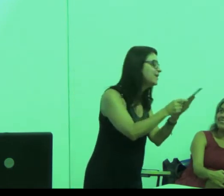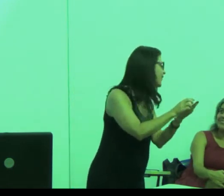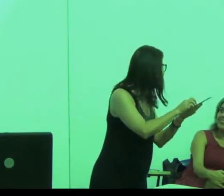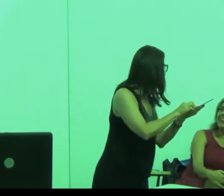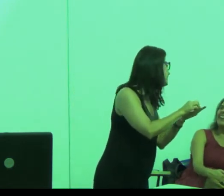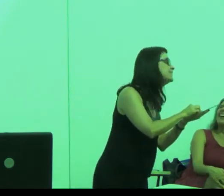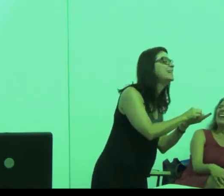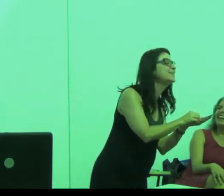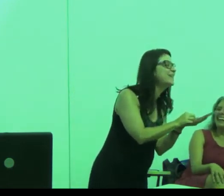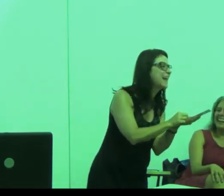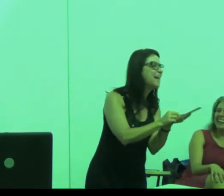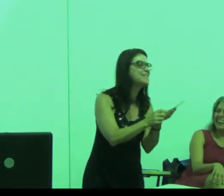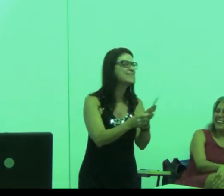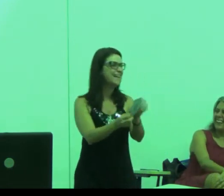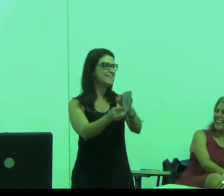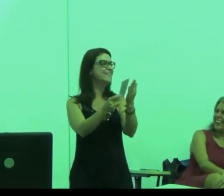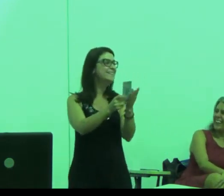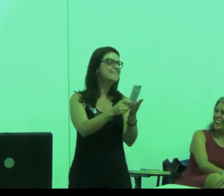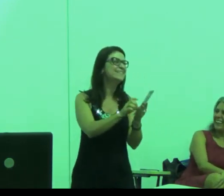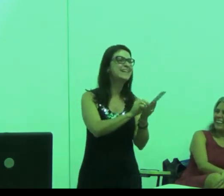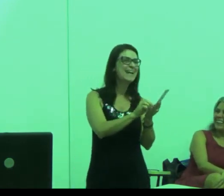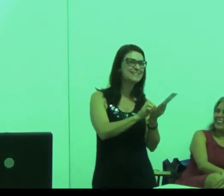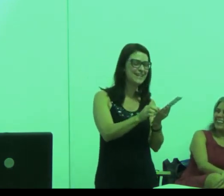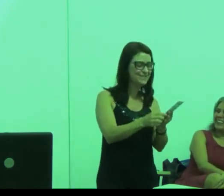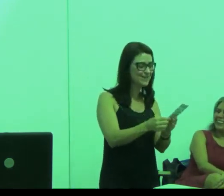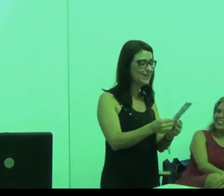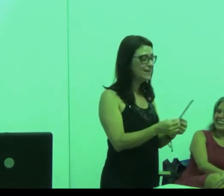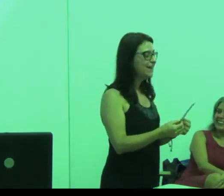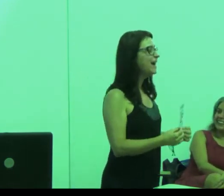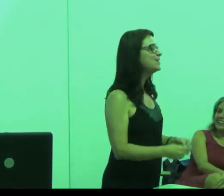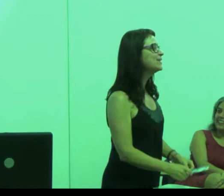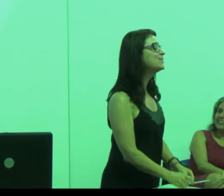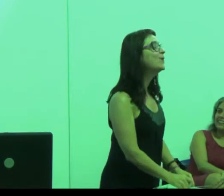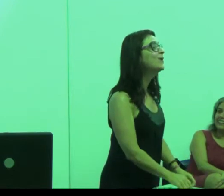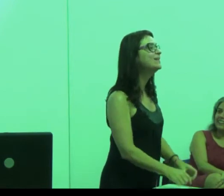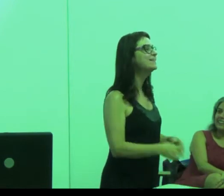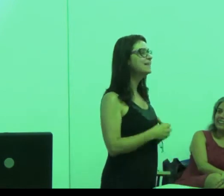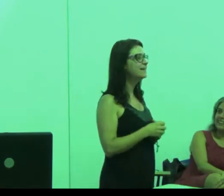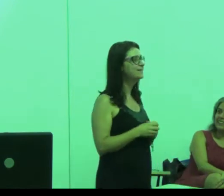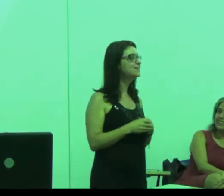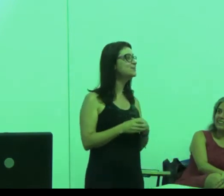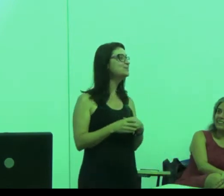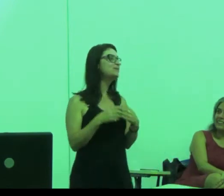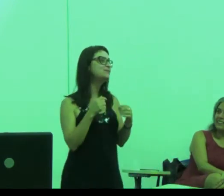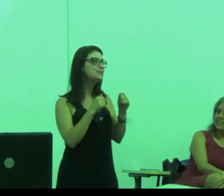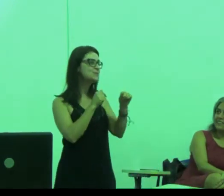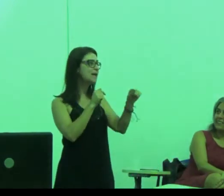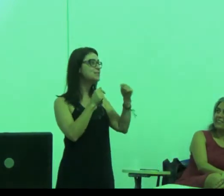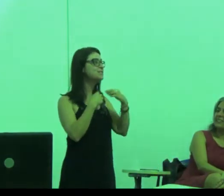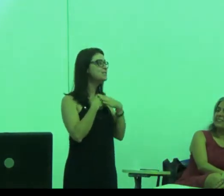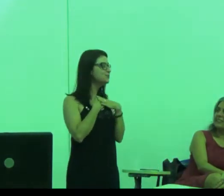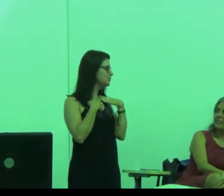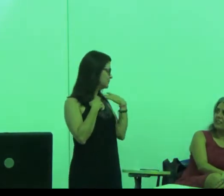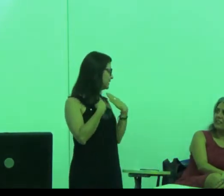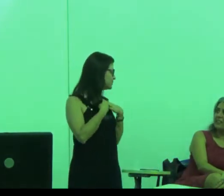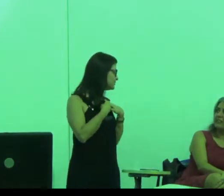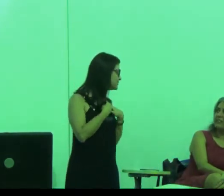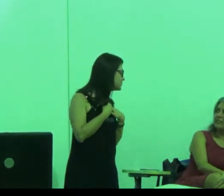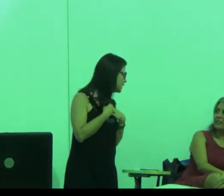olha minha filha aqui no crédito, né? No crédito da revisão. Aí eu falo, olha, né, eu também faço parte desse livro, né? Eu também faço parte